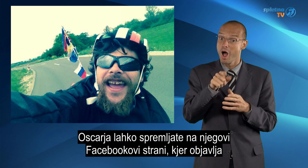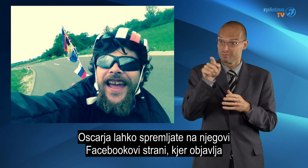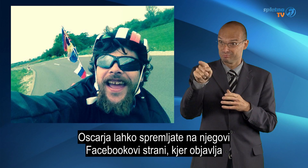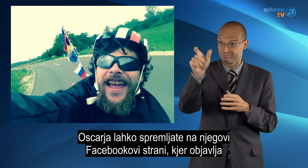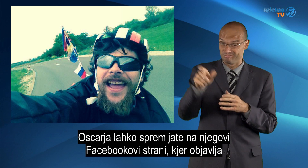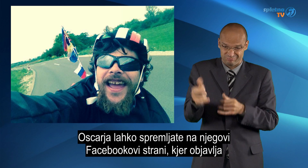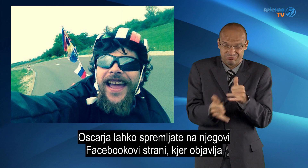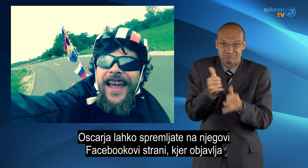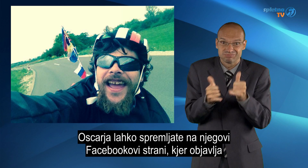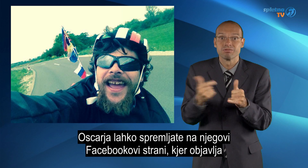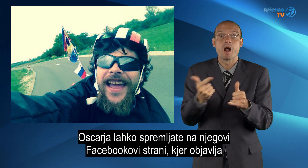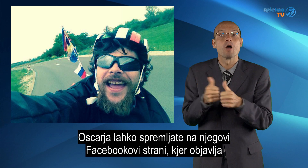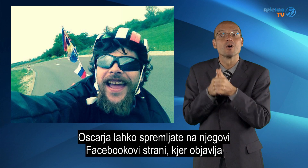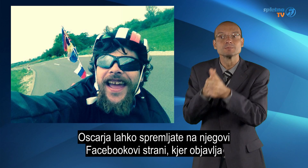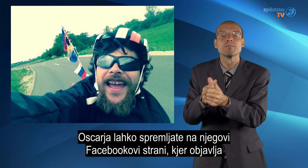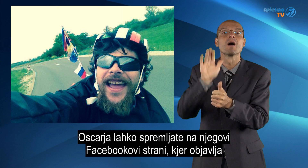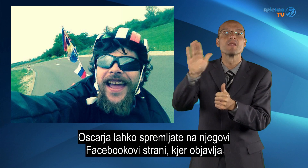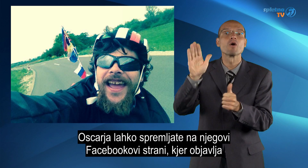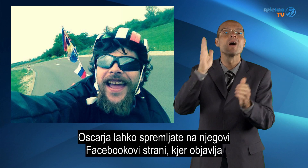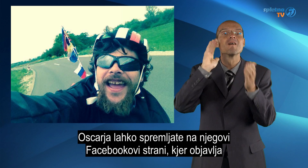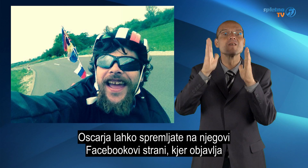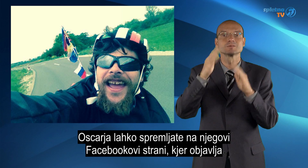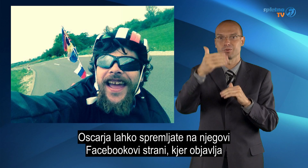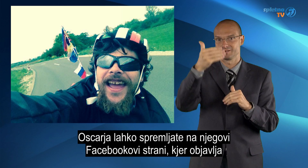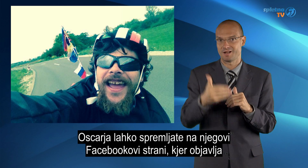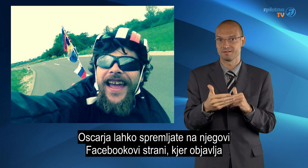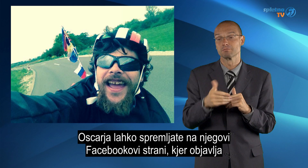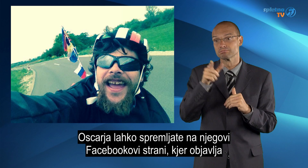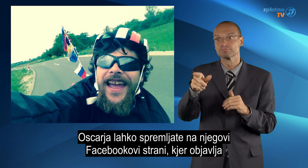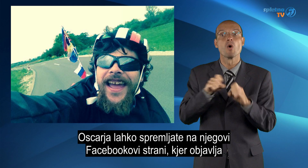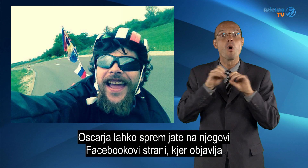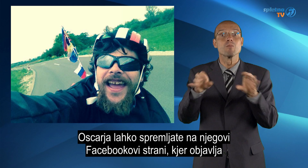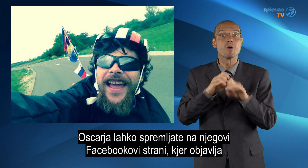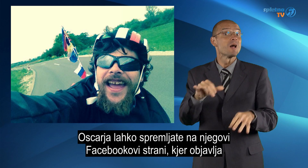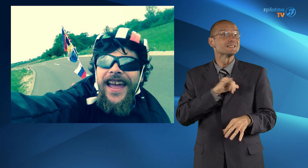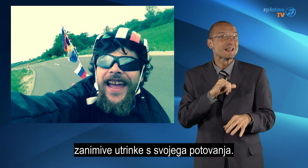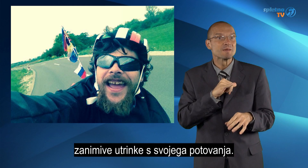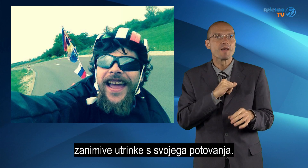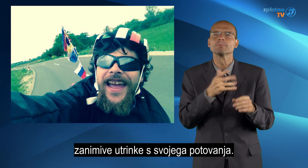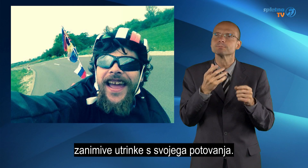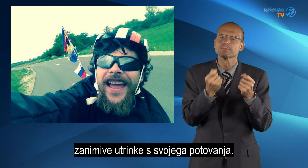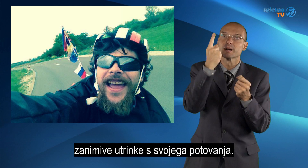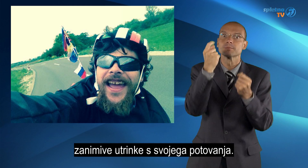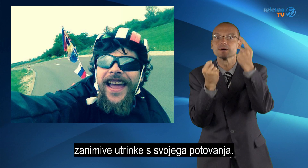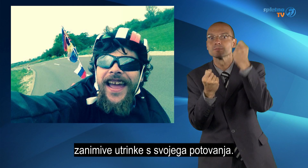Oskarja lahko spremljate na njegovi facebookovi strani, kjer objavlja zanimive utrinke svojega potovanja.